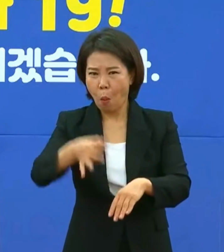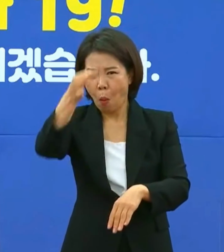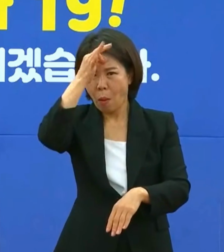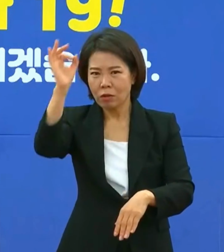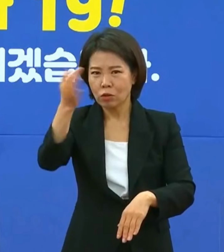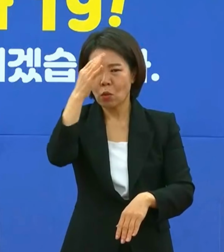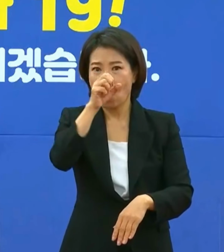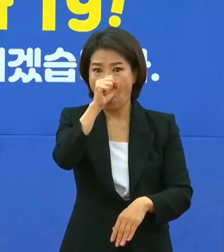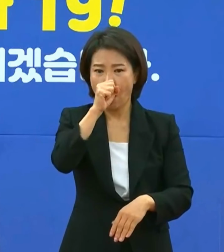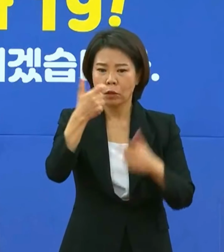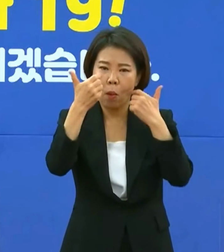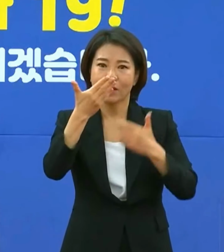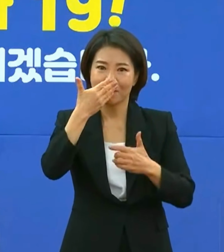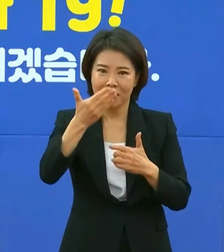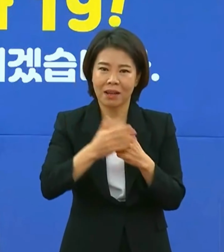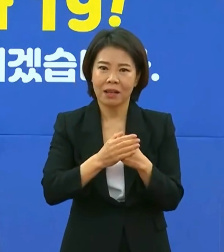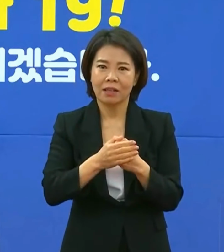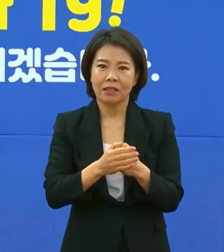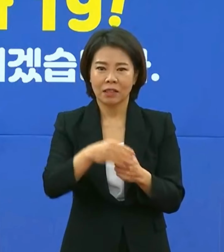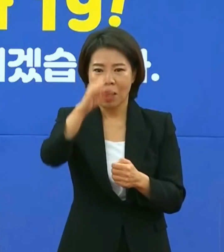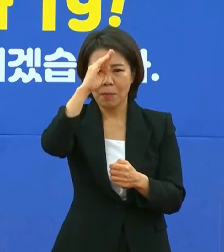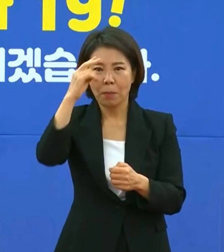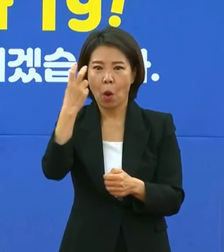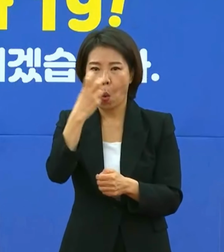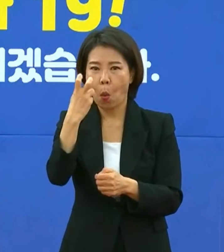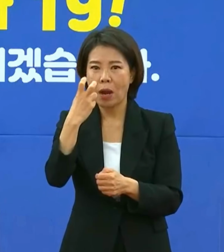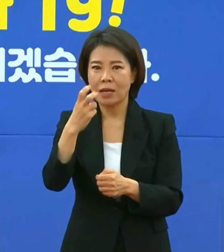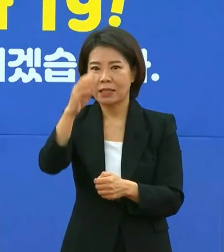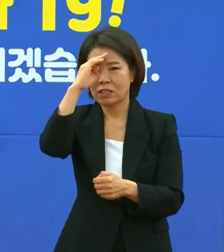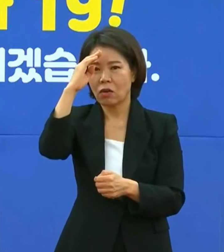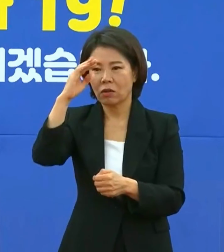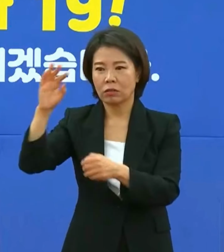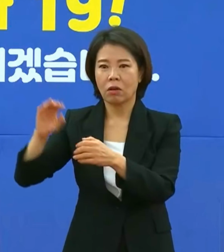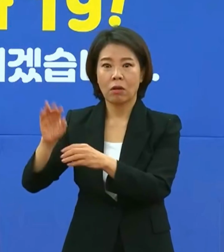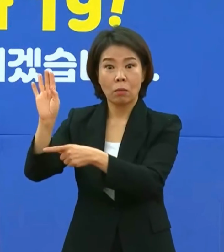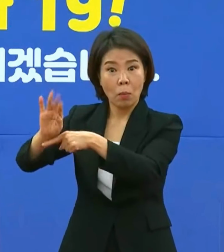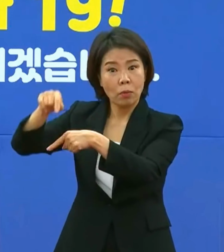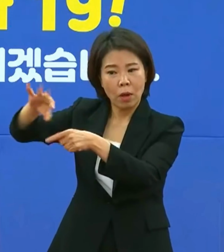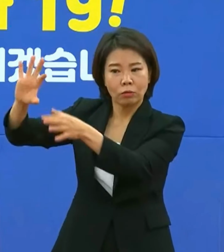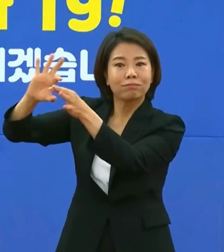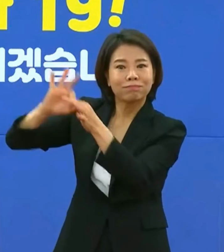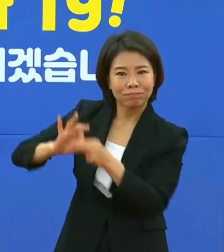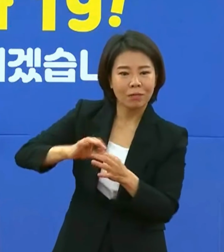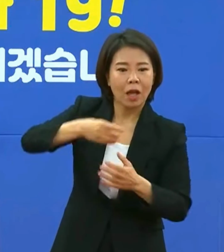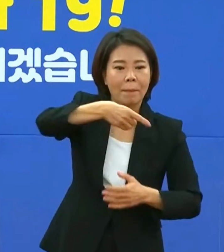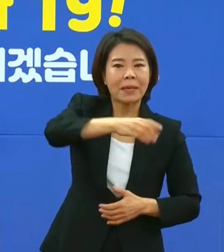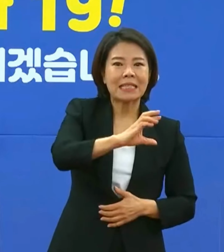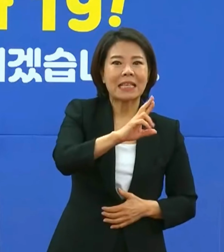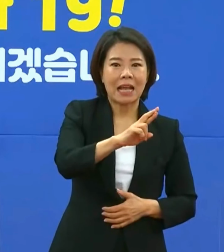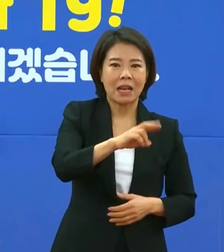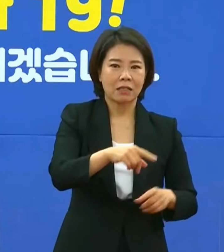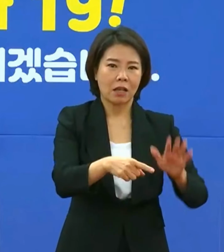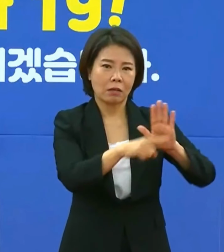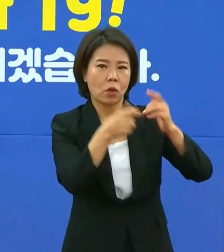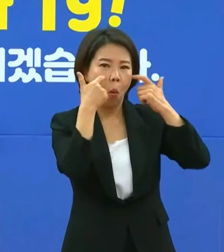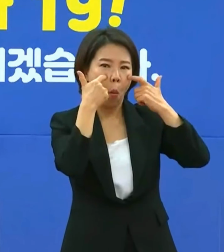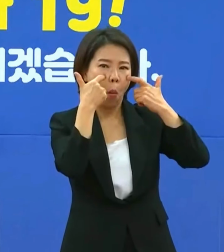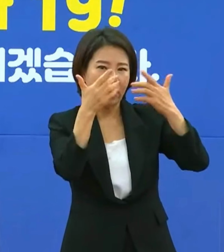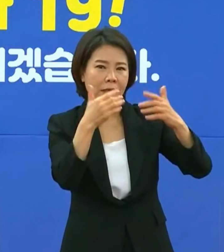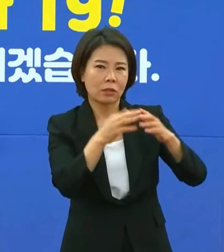추가접종 확인이 가능하며 질병관리 청 플랫폼 과의 연결을 통해서 pcr 음성 확인 등 방역